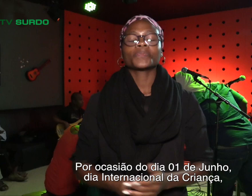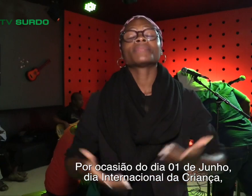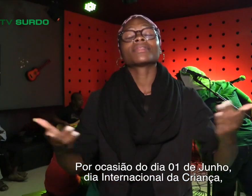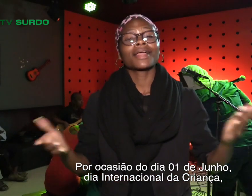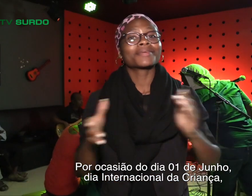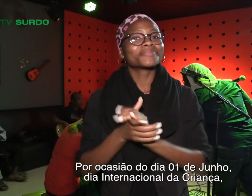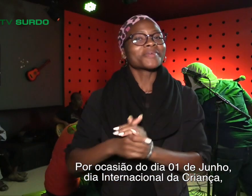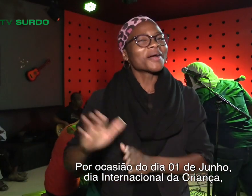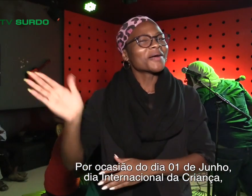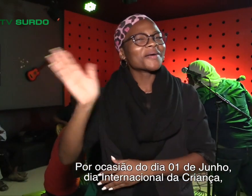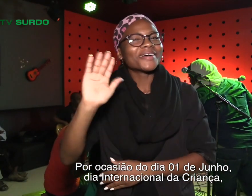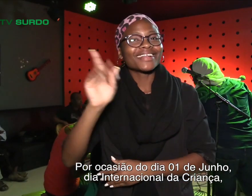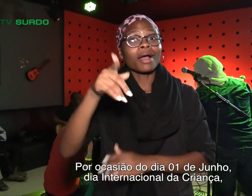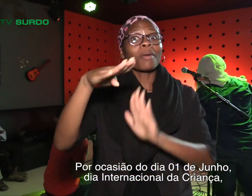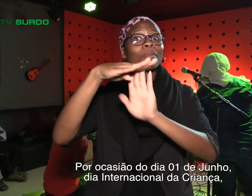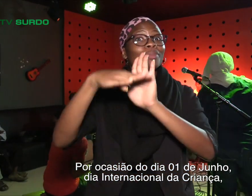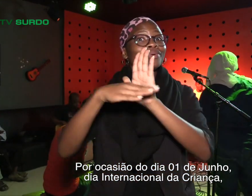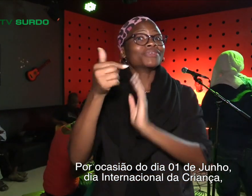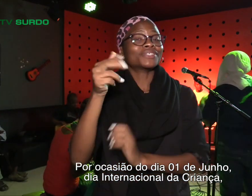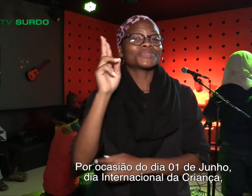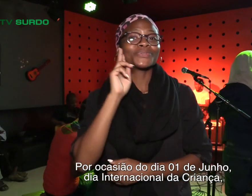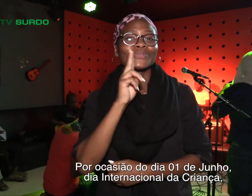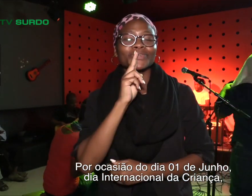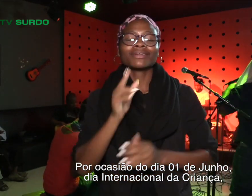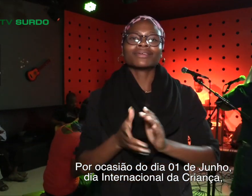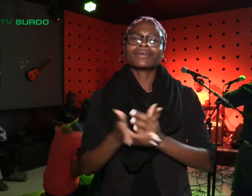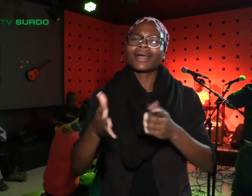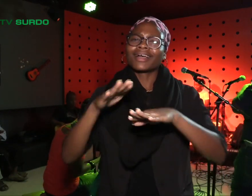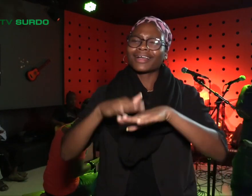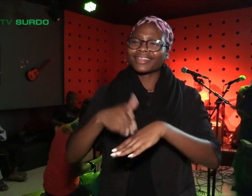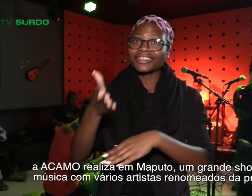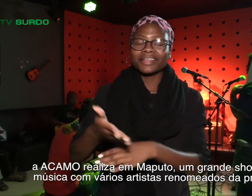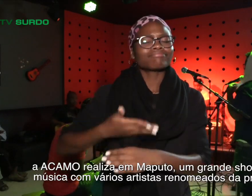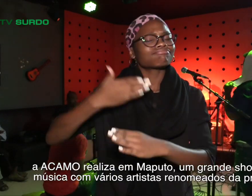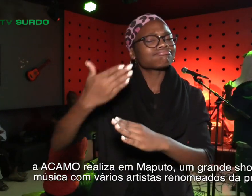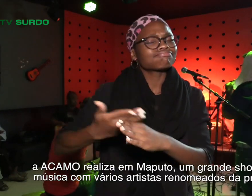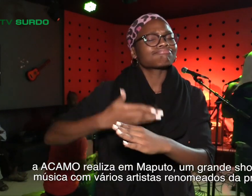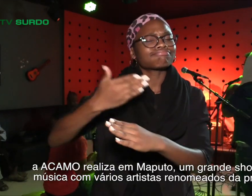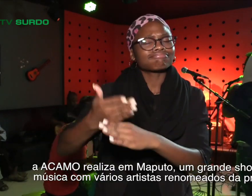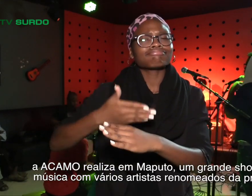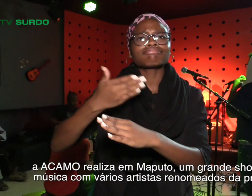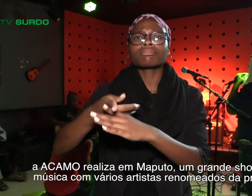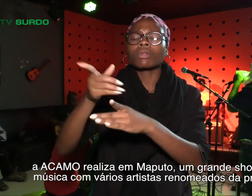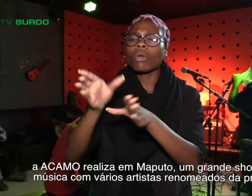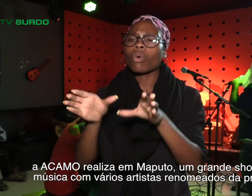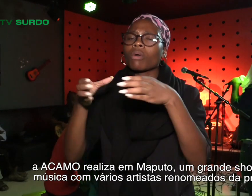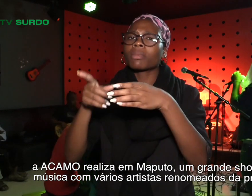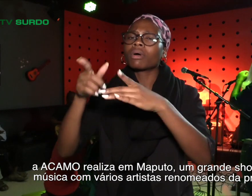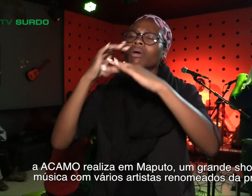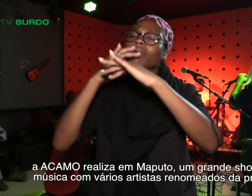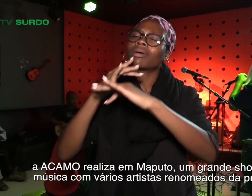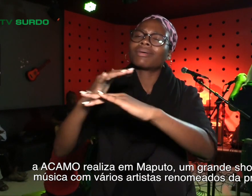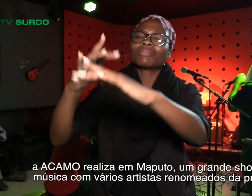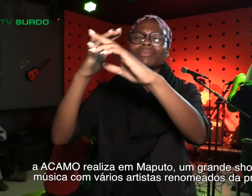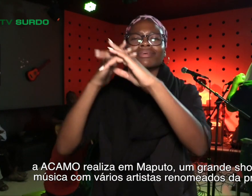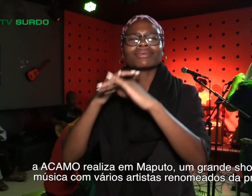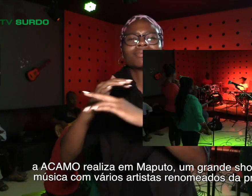Por ocasião do dia 1 de junho, Dia Internacional da Criança, a ACAMU realiza em Maputo um grande show de